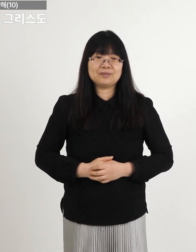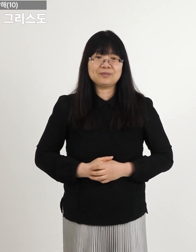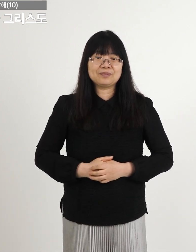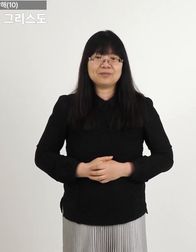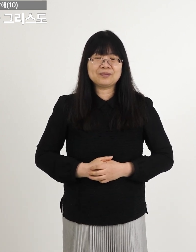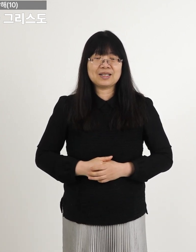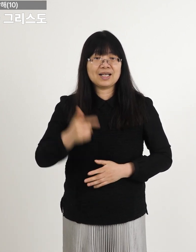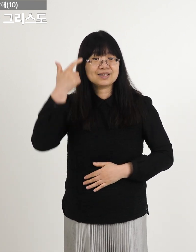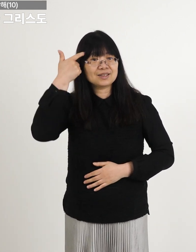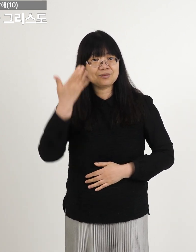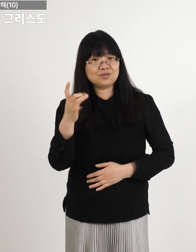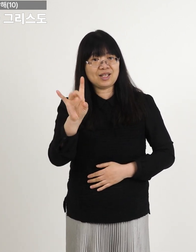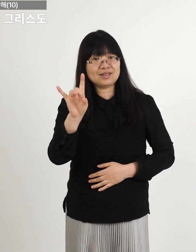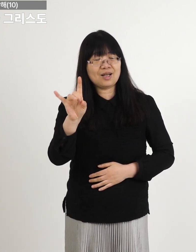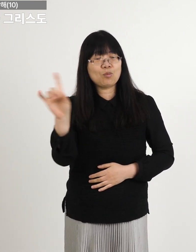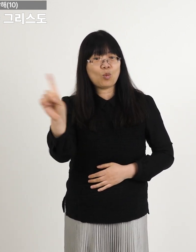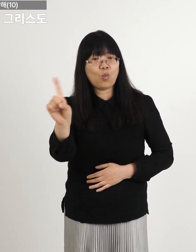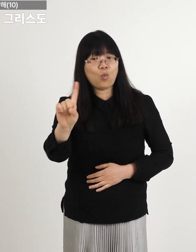근데 질문이 하나 있어요.